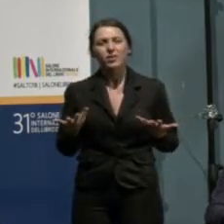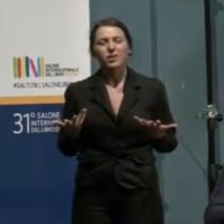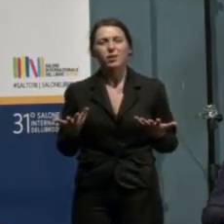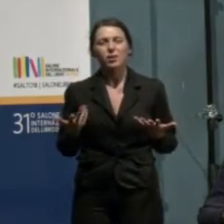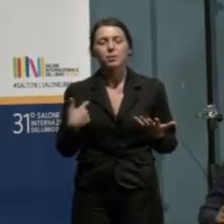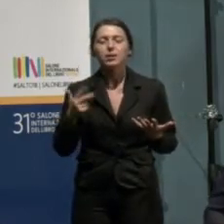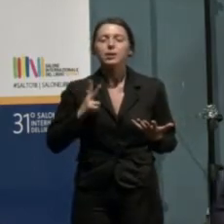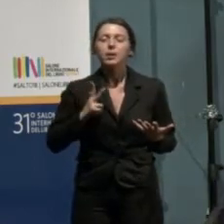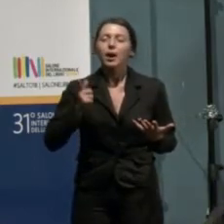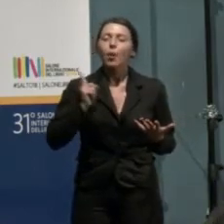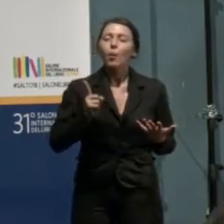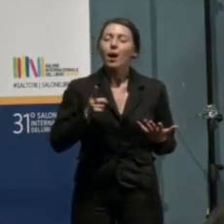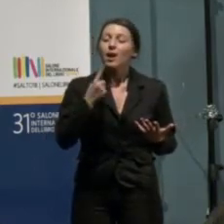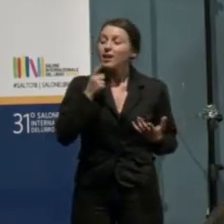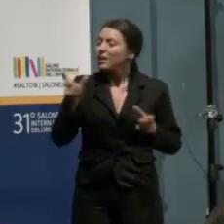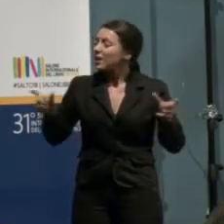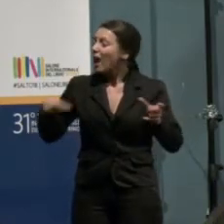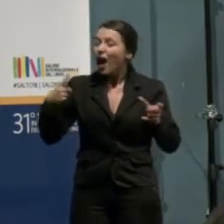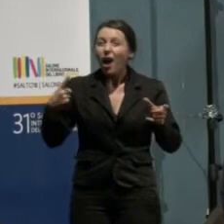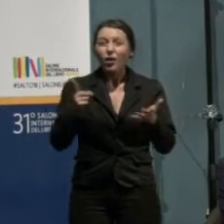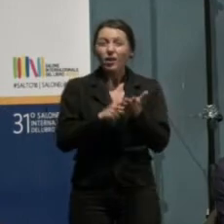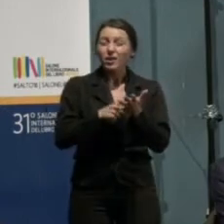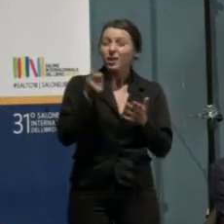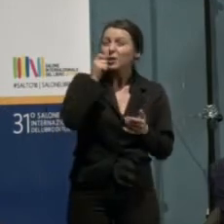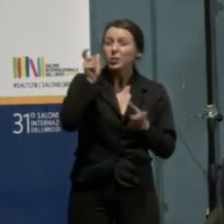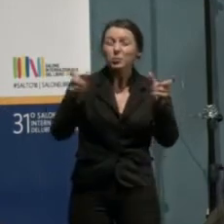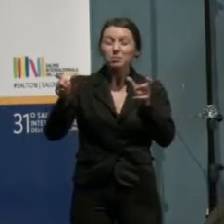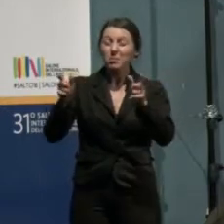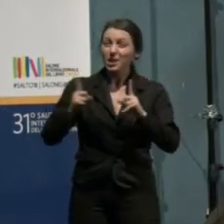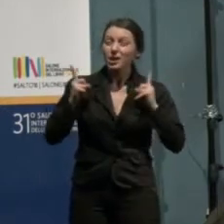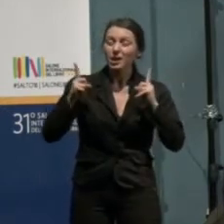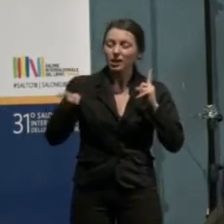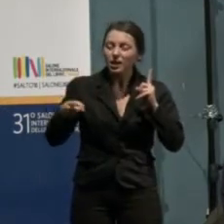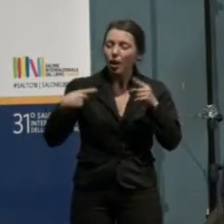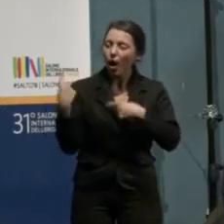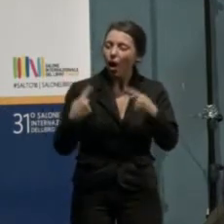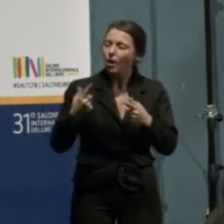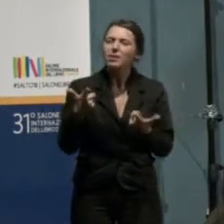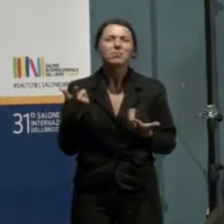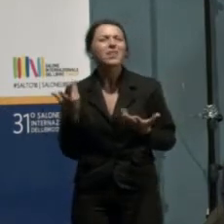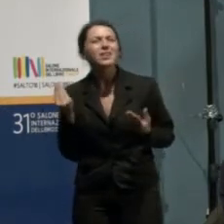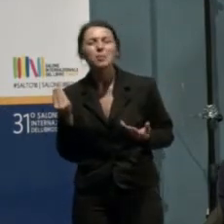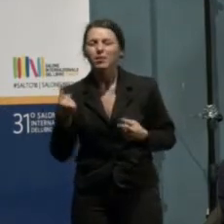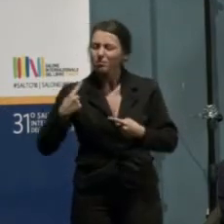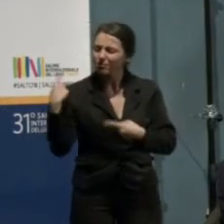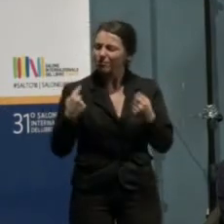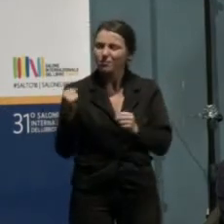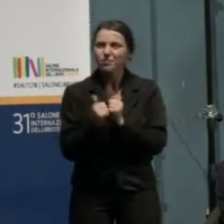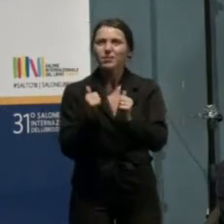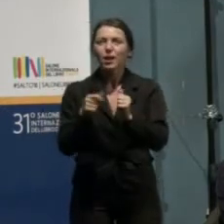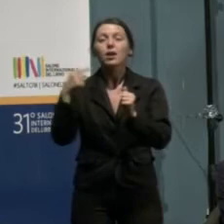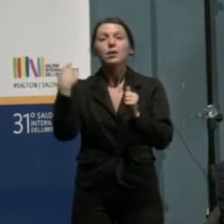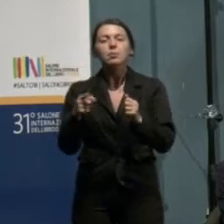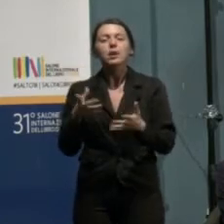risiede nei coraggiosi difensori dei diritti umani che continuano a operare senza paura in queste condizioni dimostrando il loro impegno